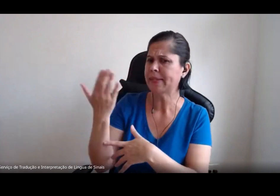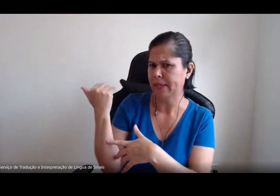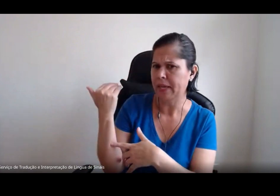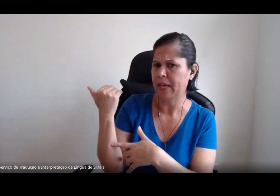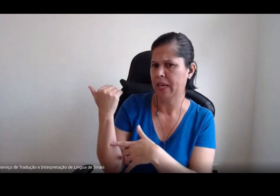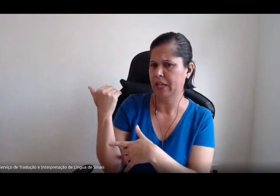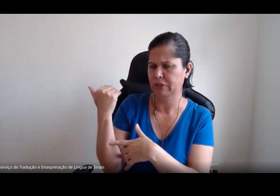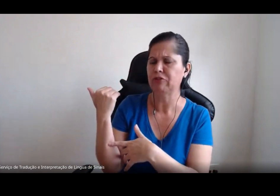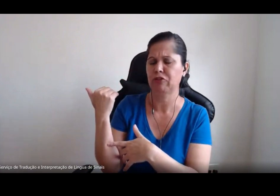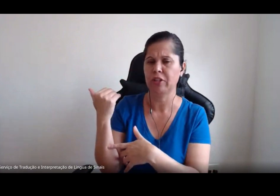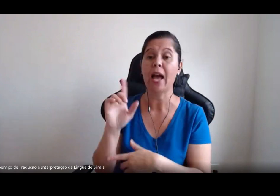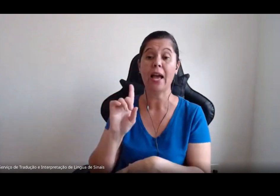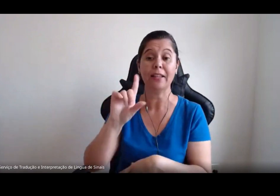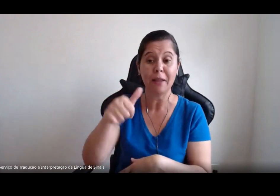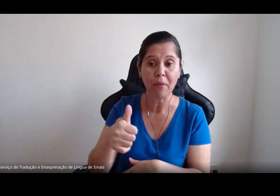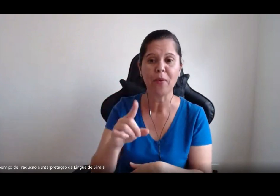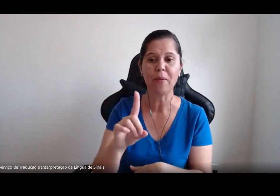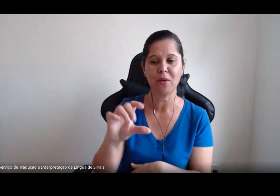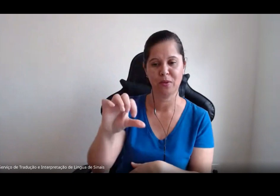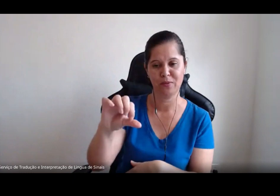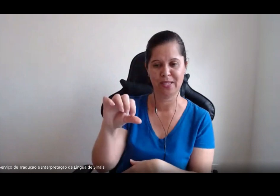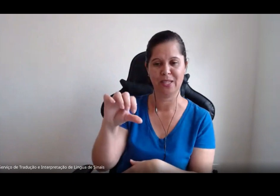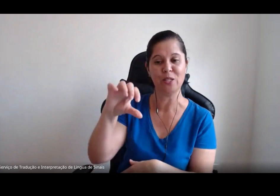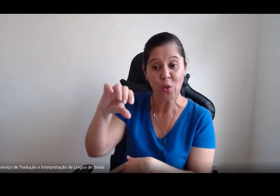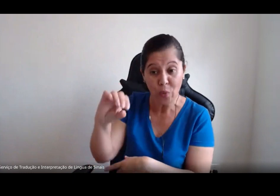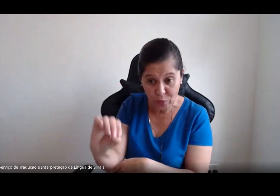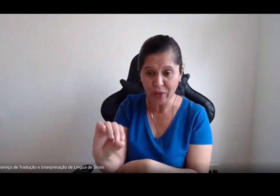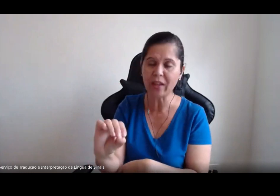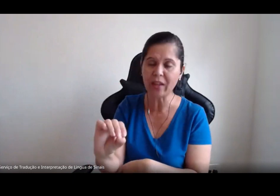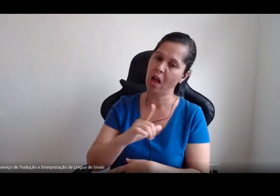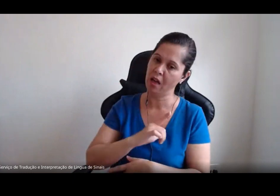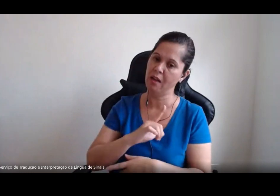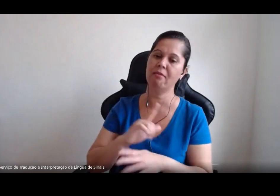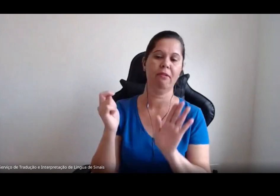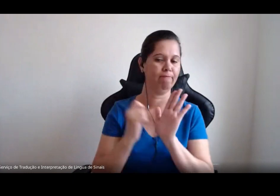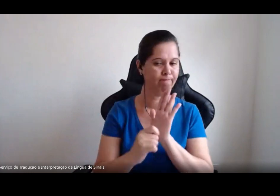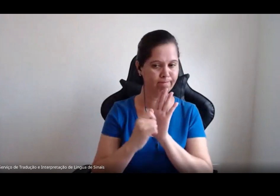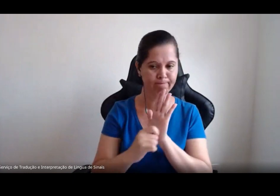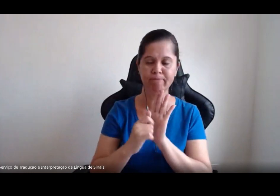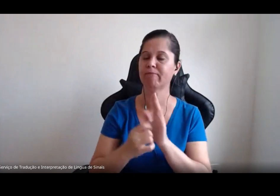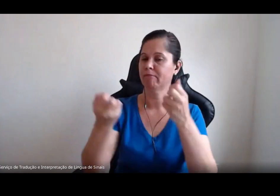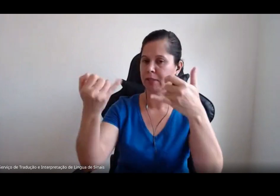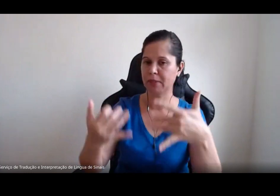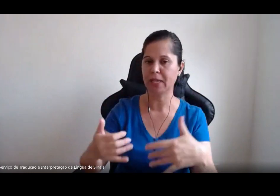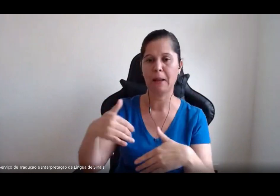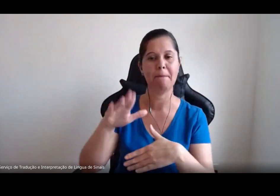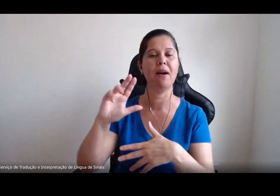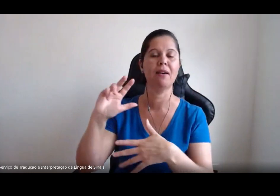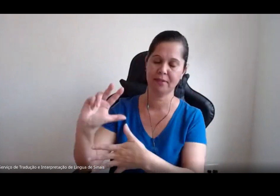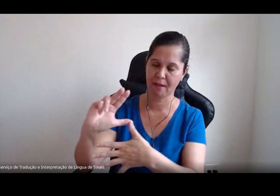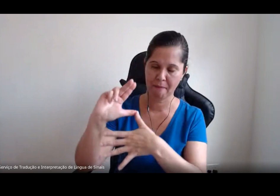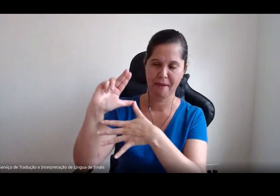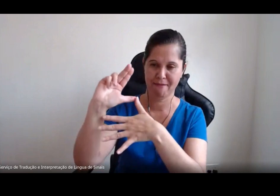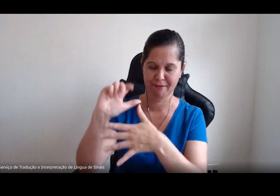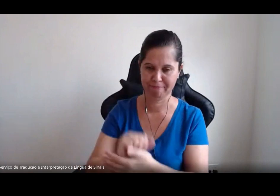especificamente de direitos linguísticos, apenas depois dos anos 90 é que a gente tem essa referência mais explícita na América Latina,